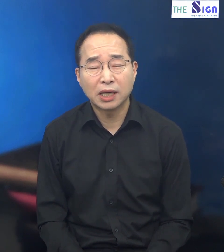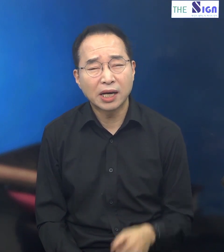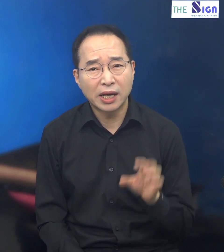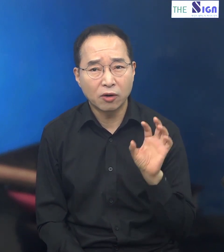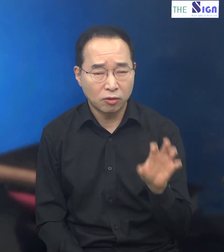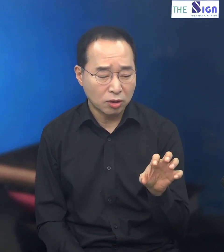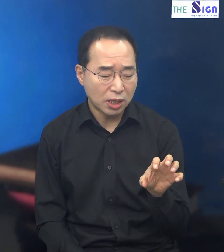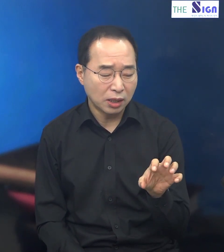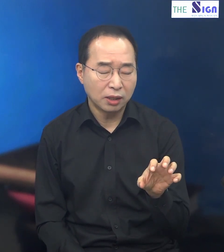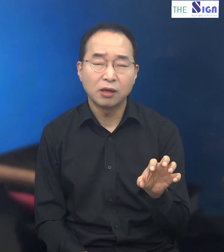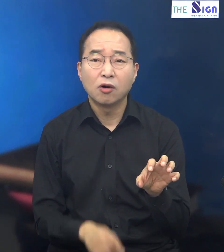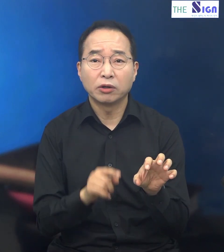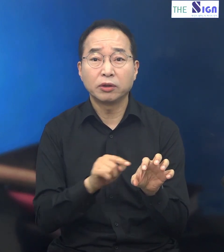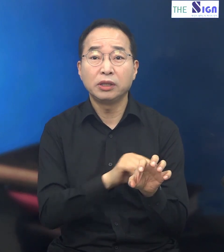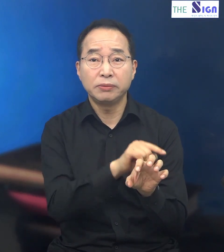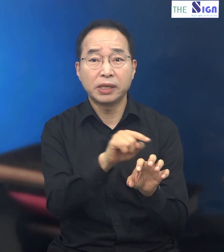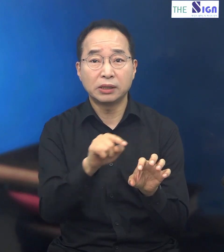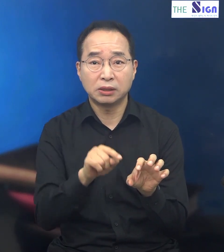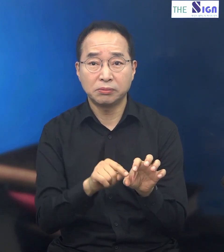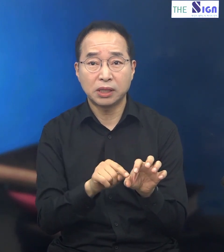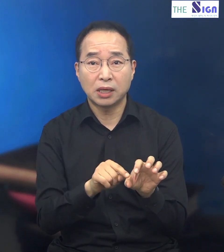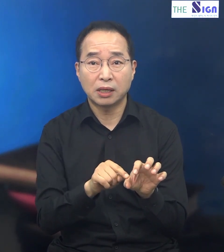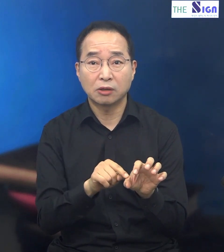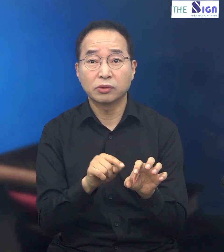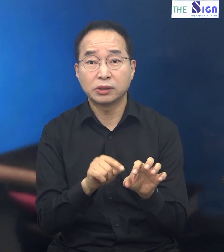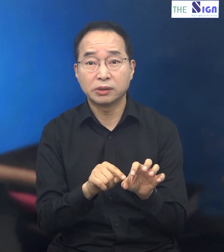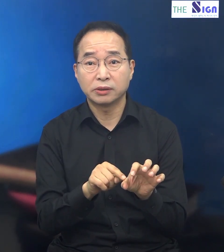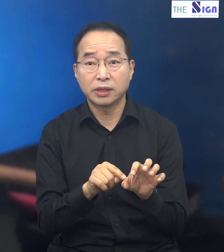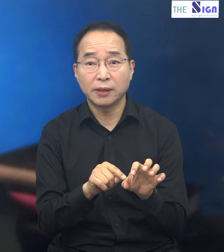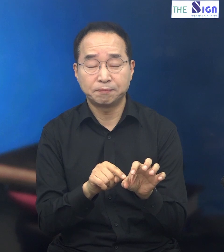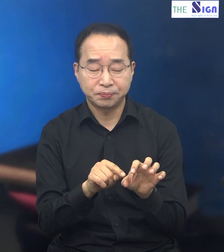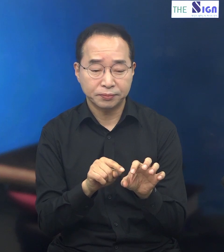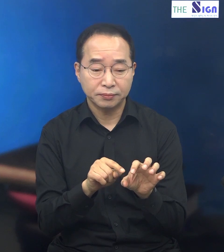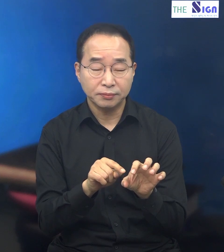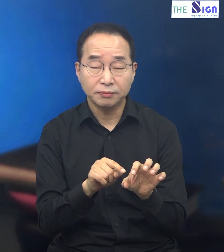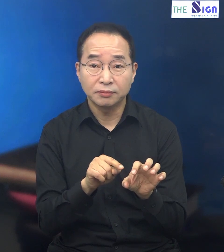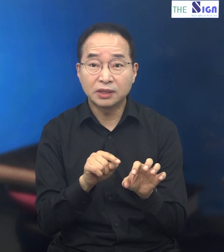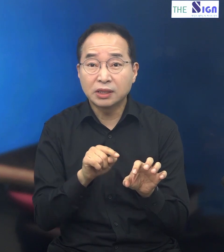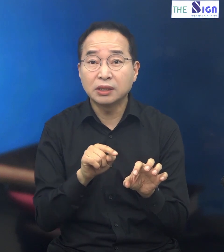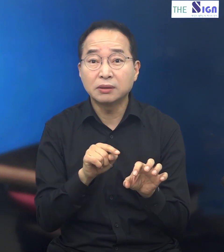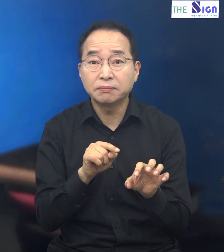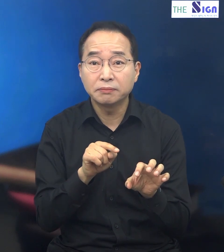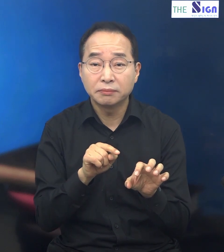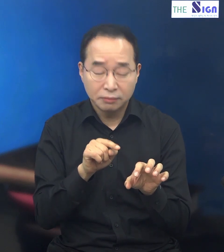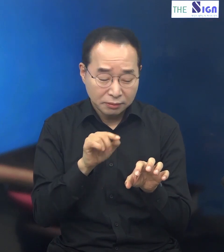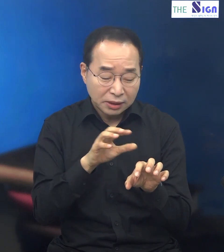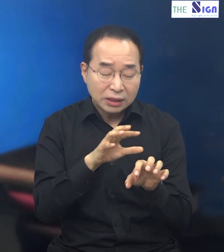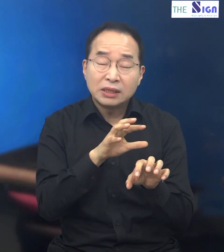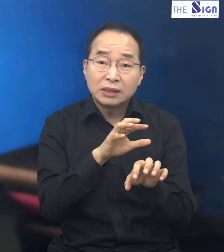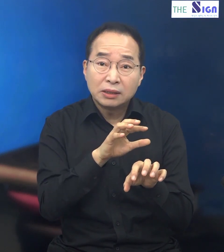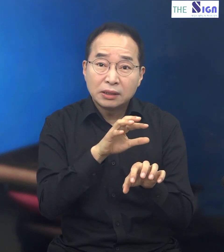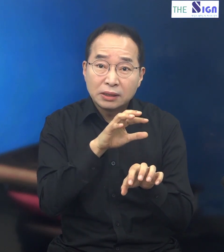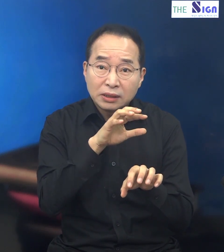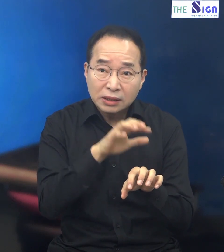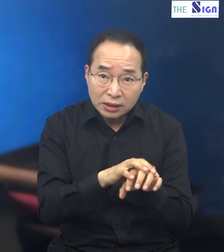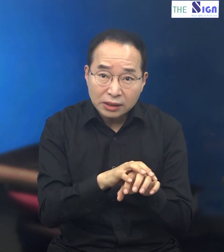하나의 언어가 어떤 의미가 있습니다라고 했을 때 지금 이 장소,